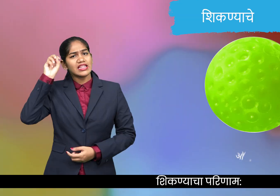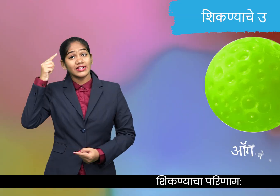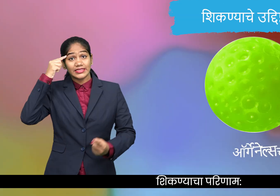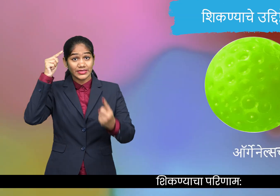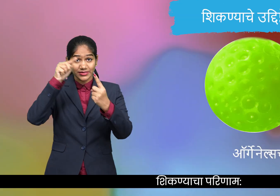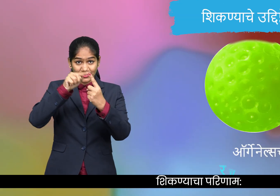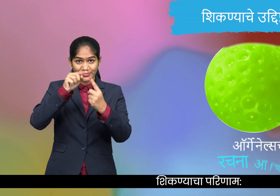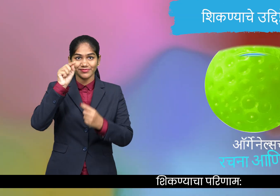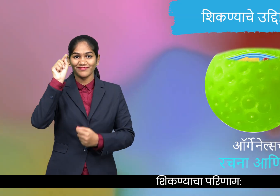शिकण्याचे परिणाम.